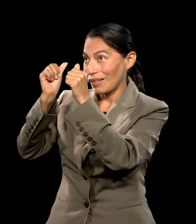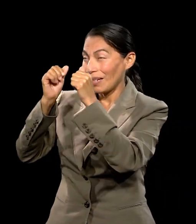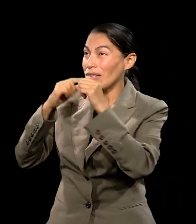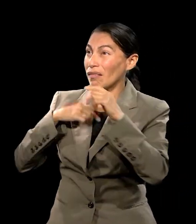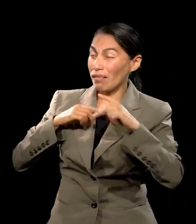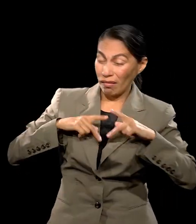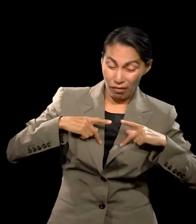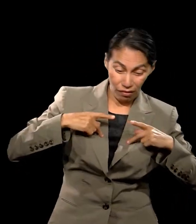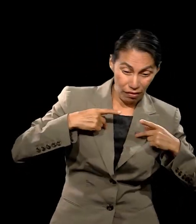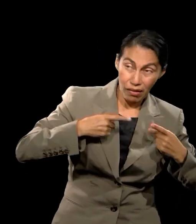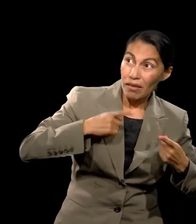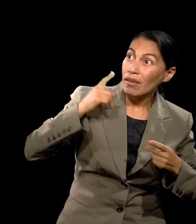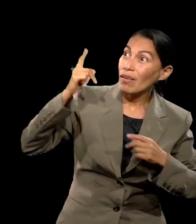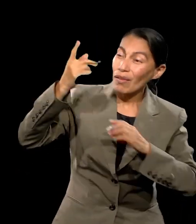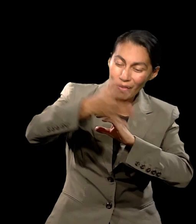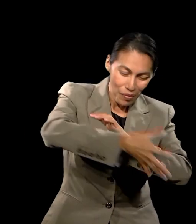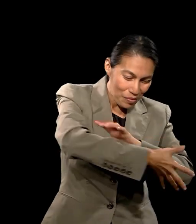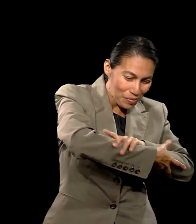Sé,